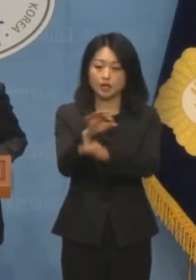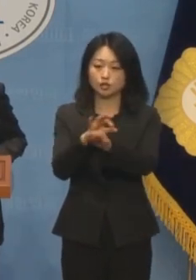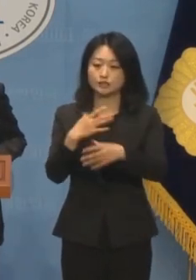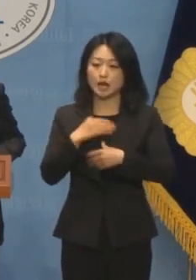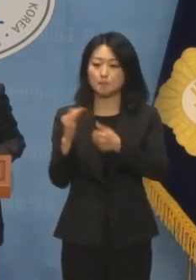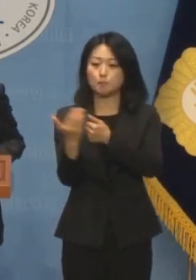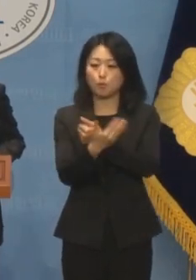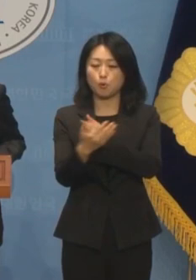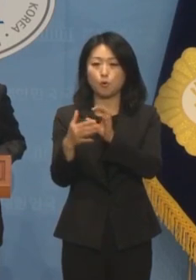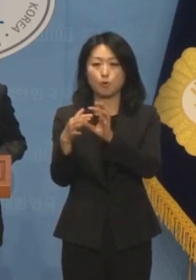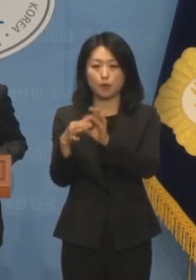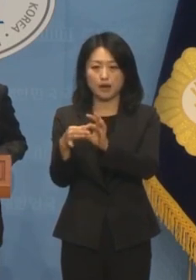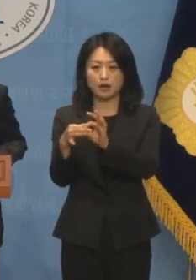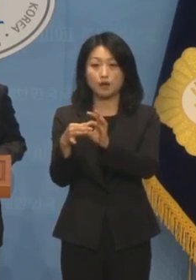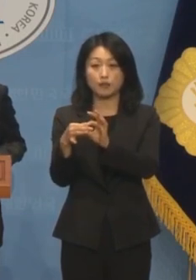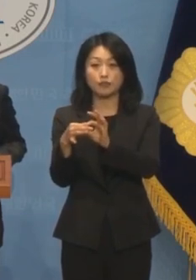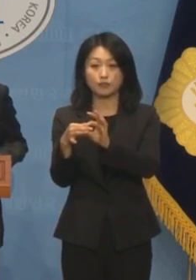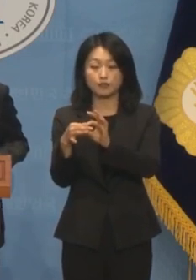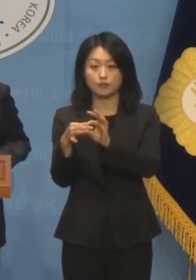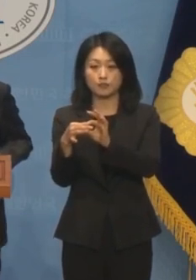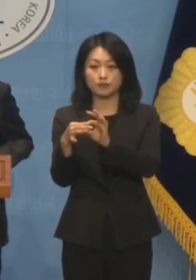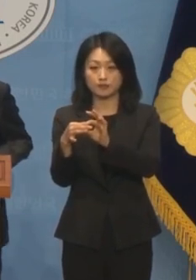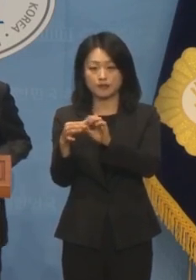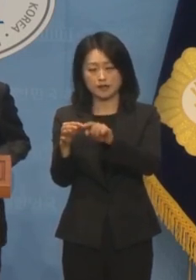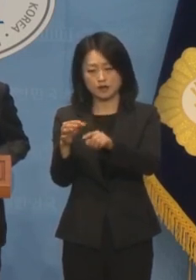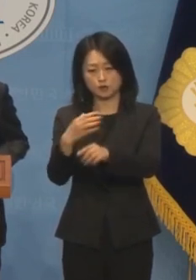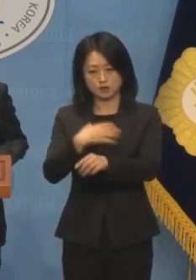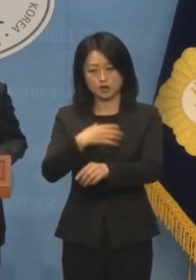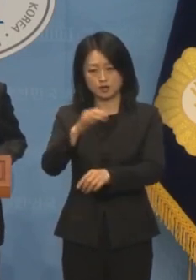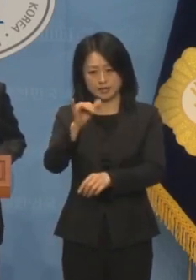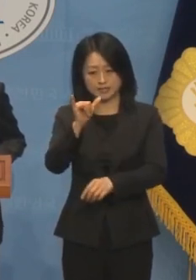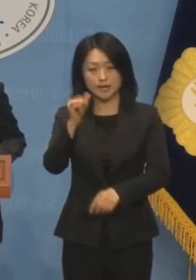안보적 관점에서 아주 심각하게 바라보고 있습니다.